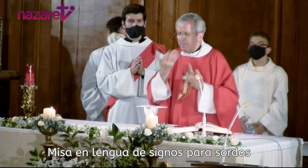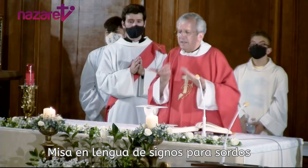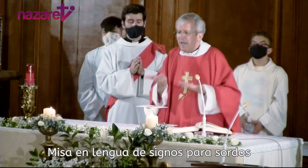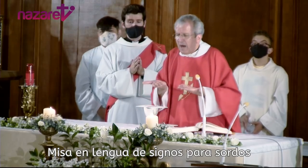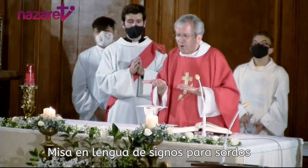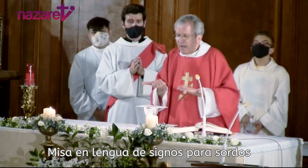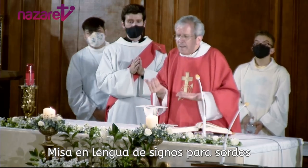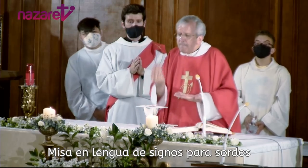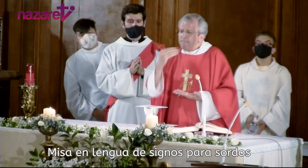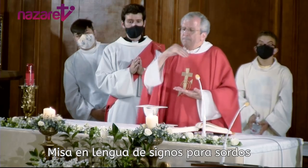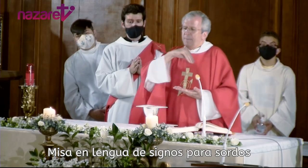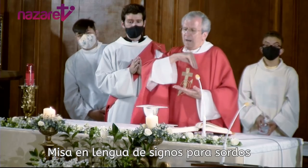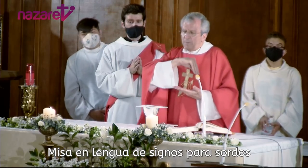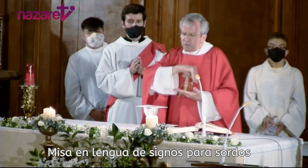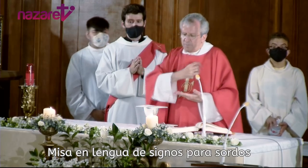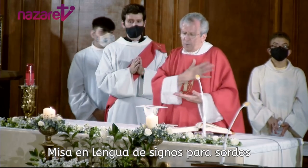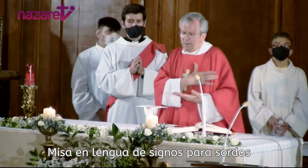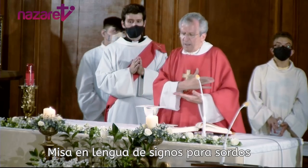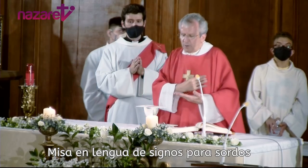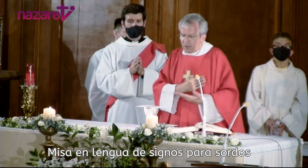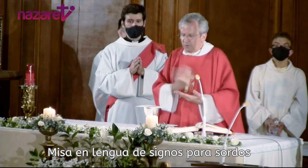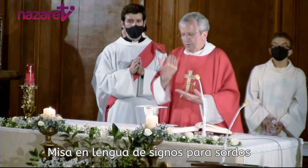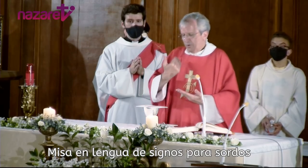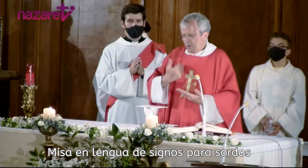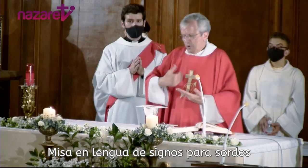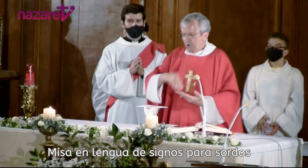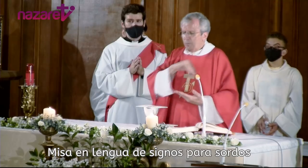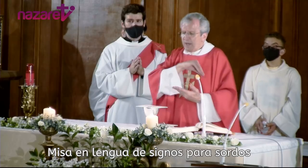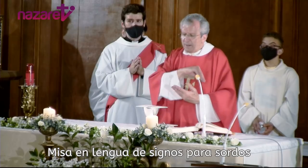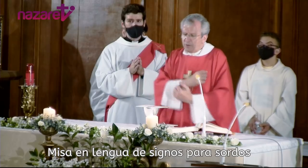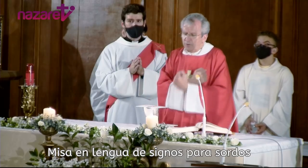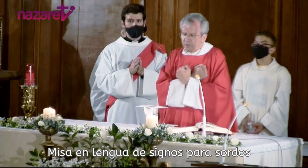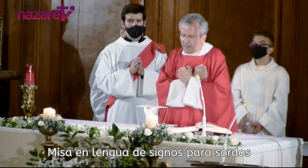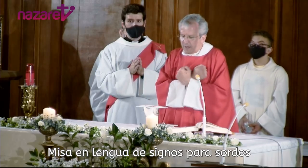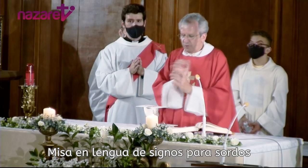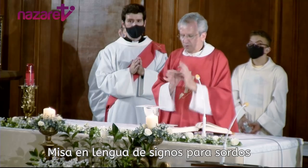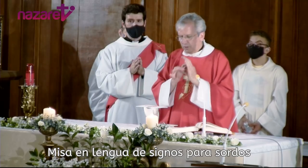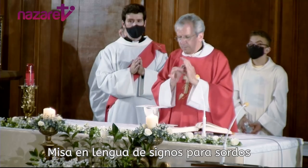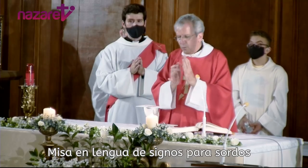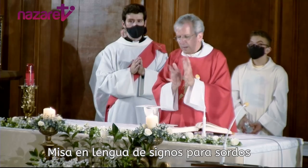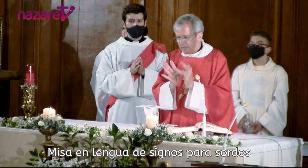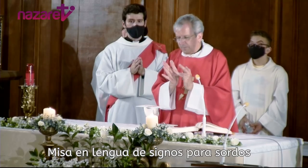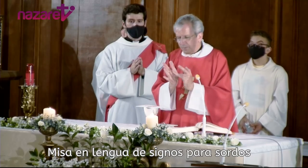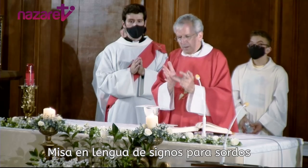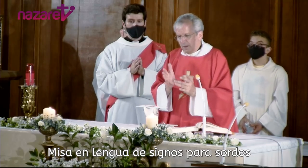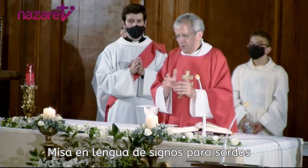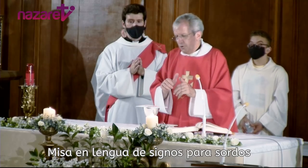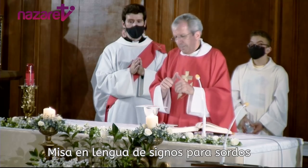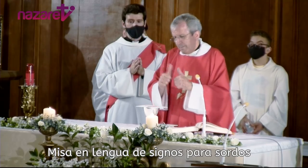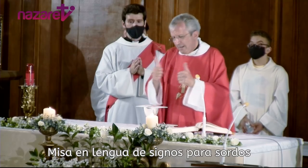sacramentalmente ahora, ven al menos espiritualmente a mi corazón. Como ya ha venido, te abrazo y me uno a ti. No permitas